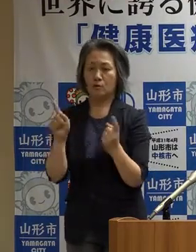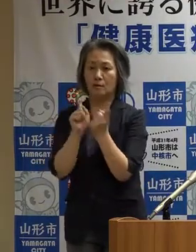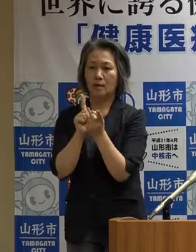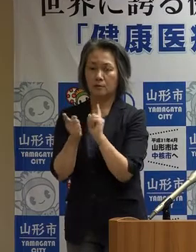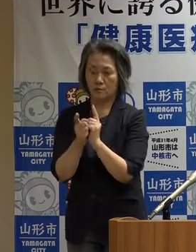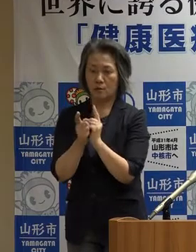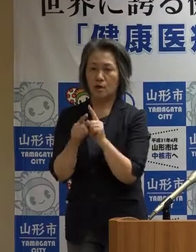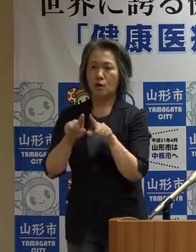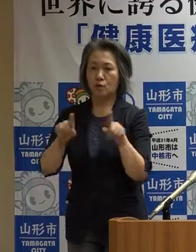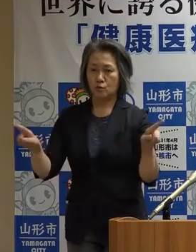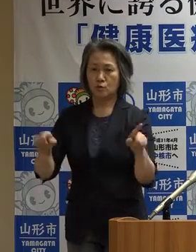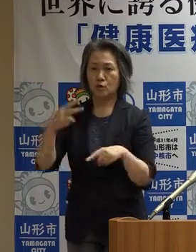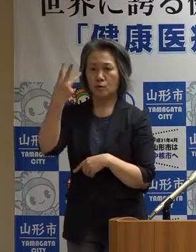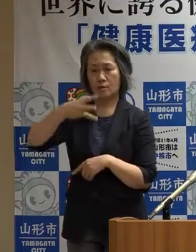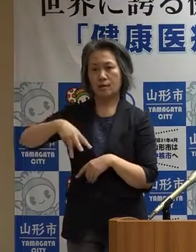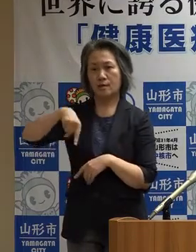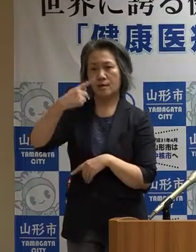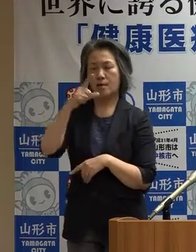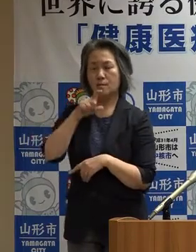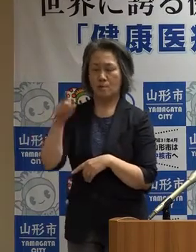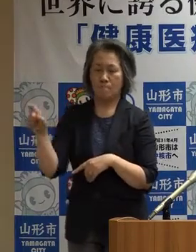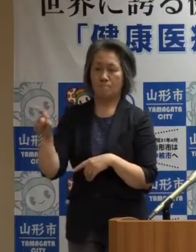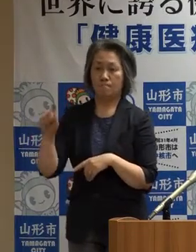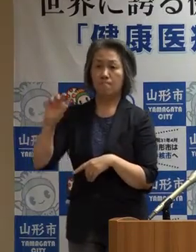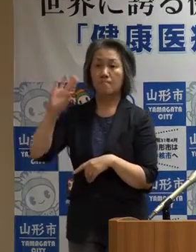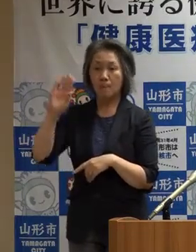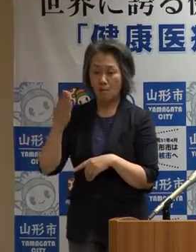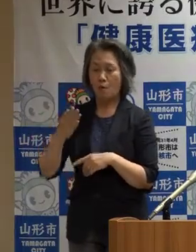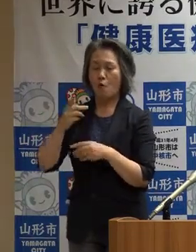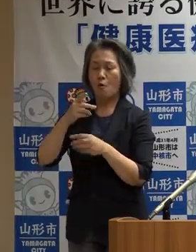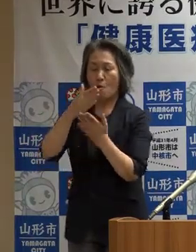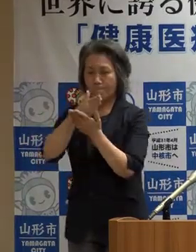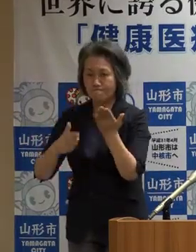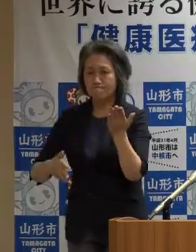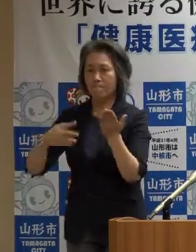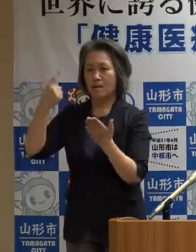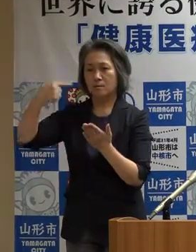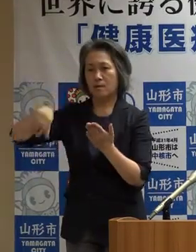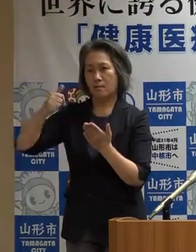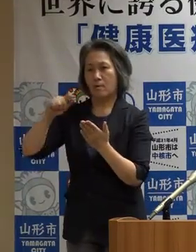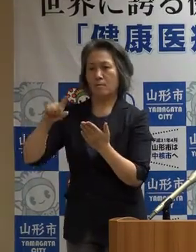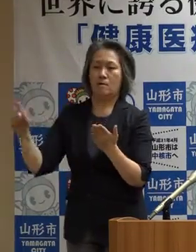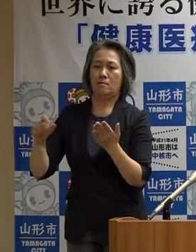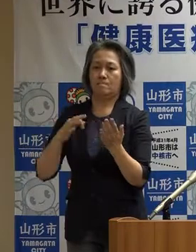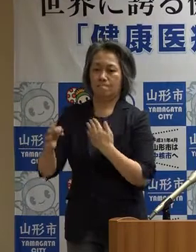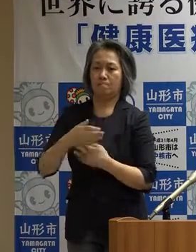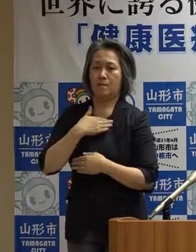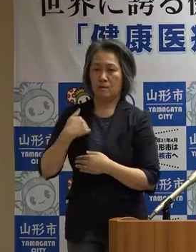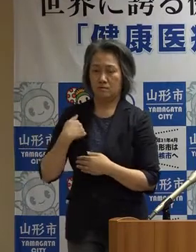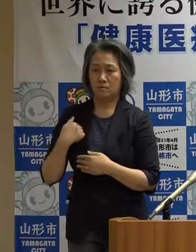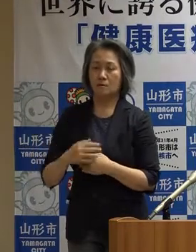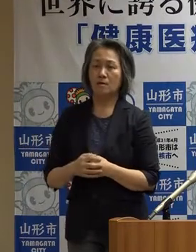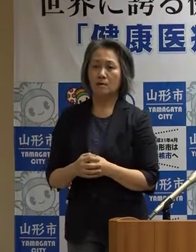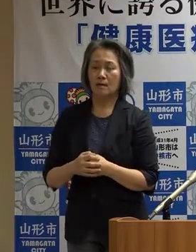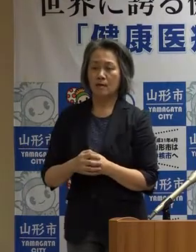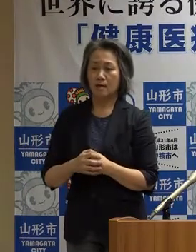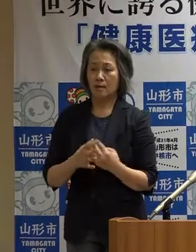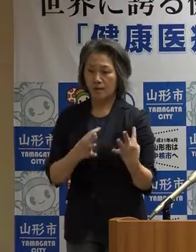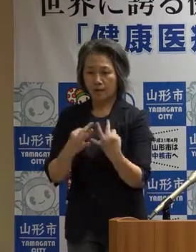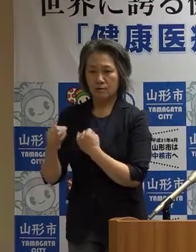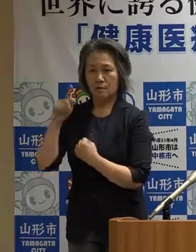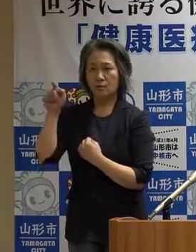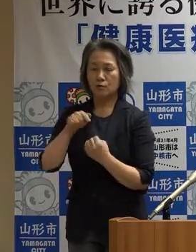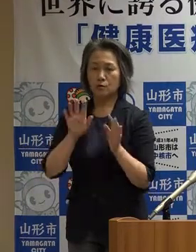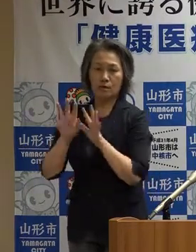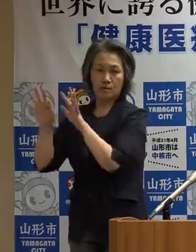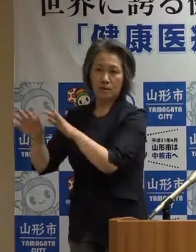常価格3100円のところ半額以下の1500円で販売するものであり、一人でも多くの方がスタジアムに足を